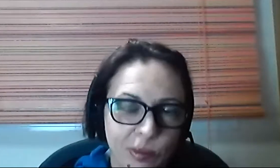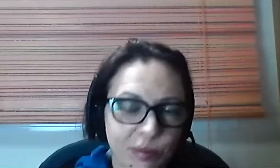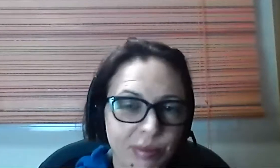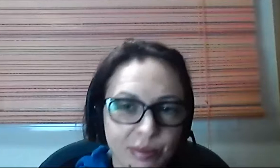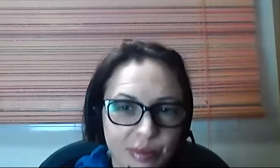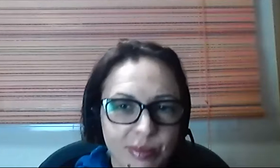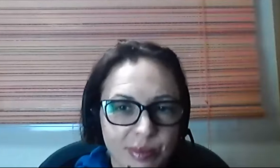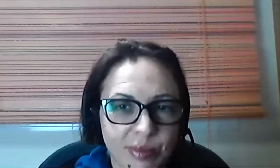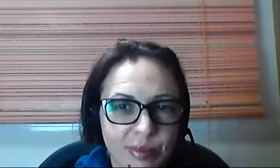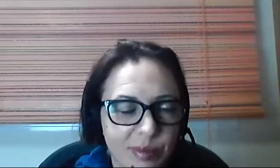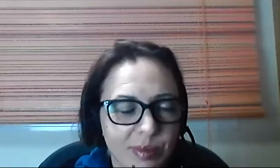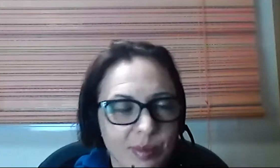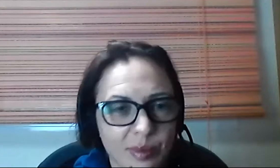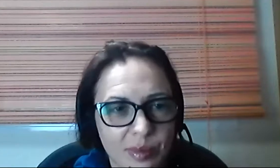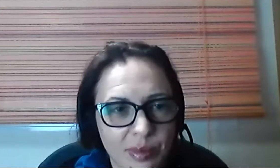mayor.